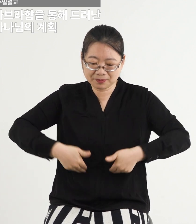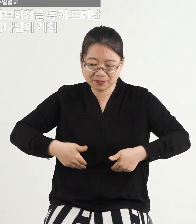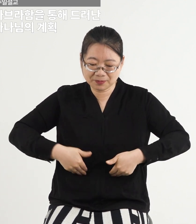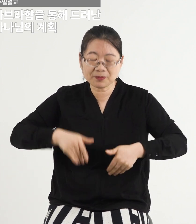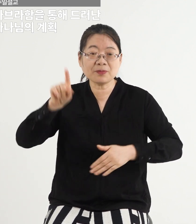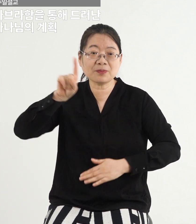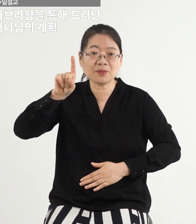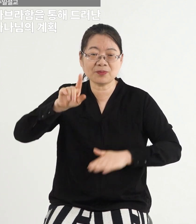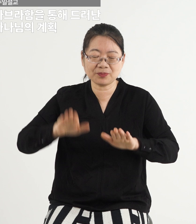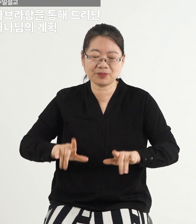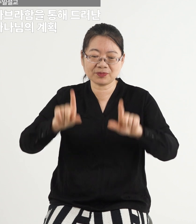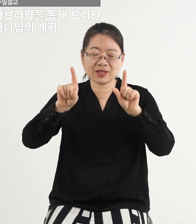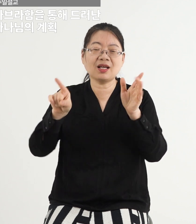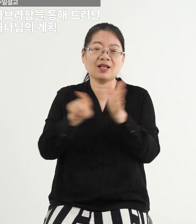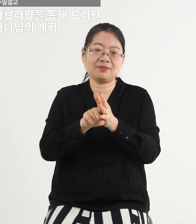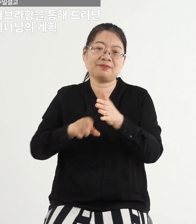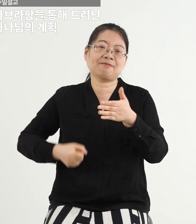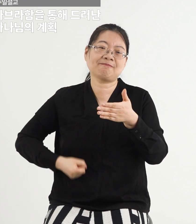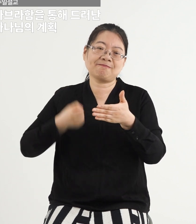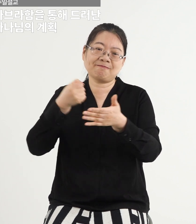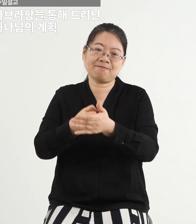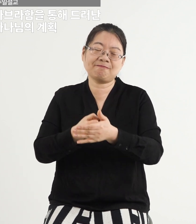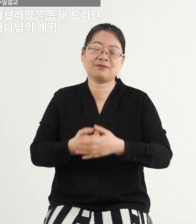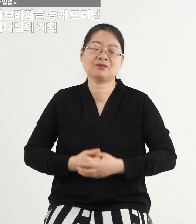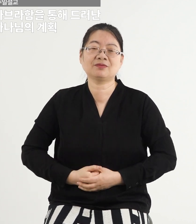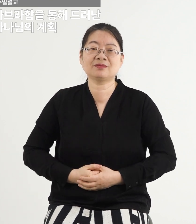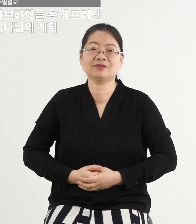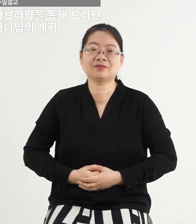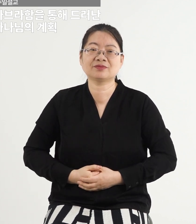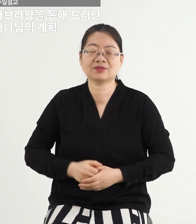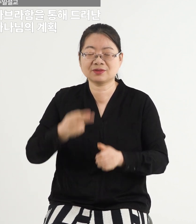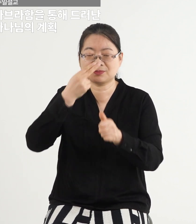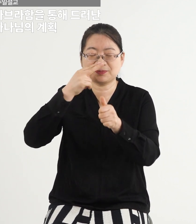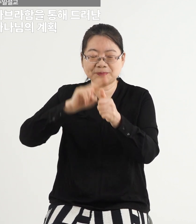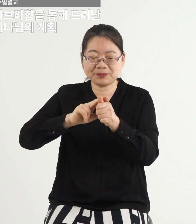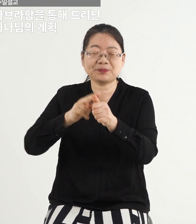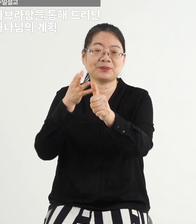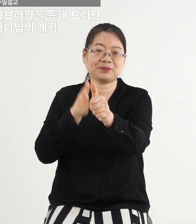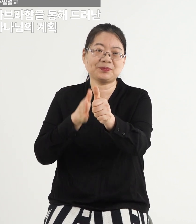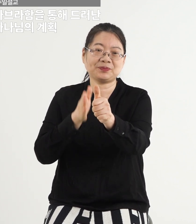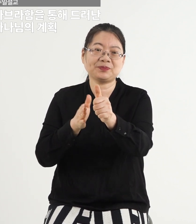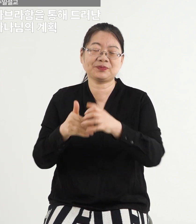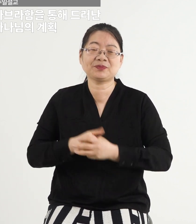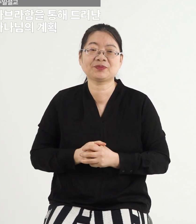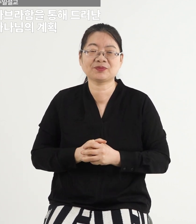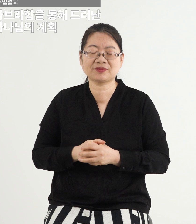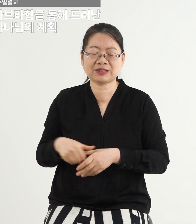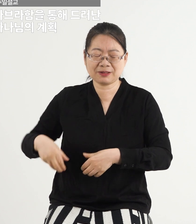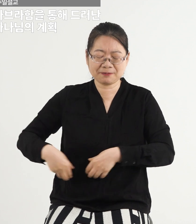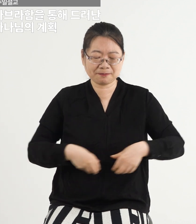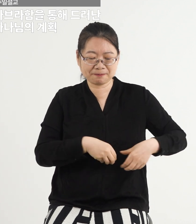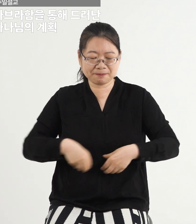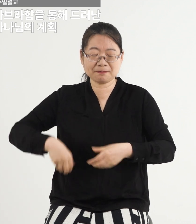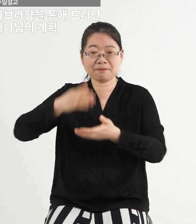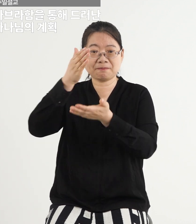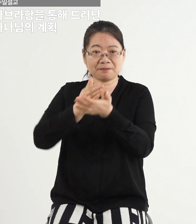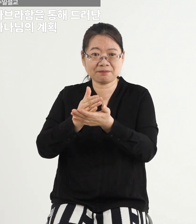금년에 믿음의 용기예요. 도전하세요. 머뭇거리지